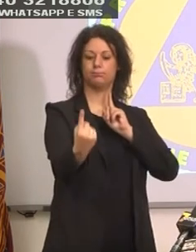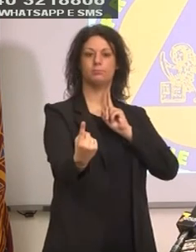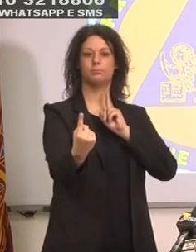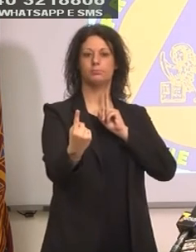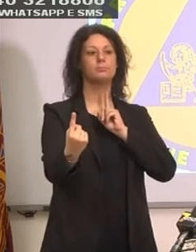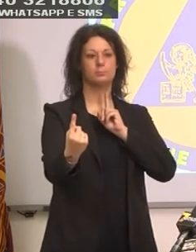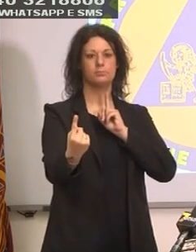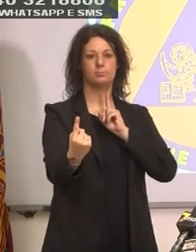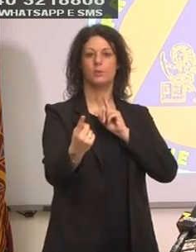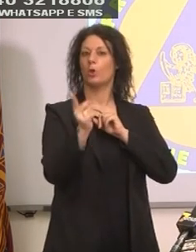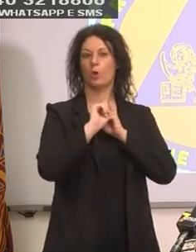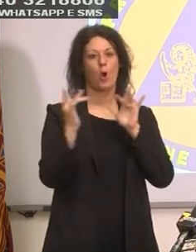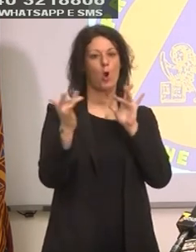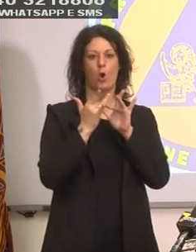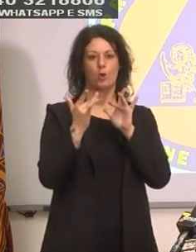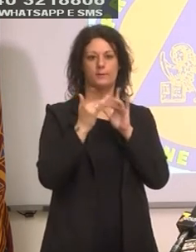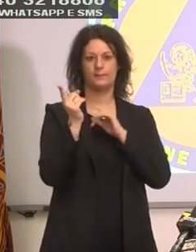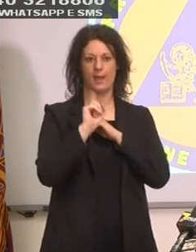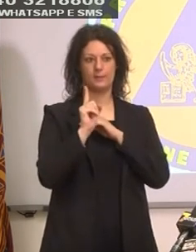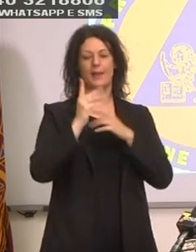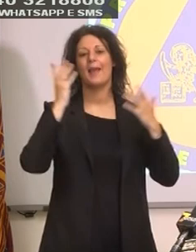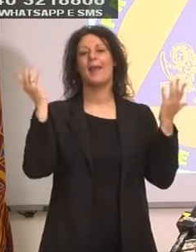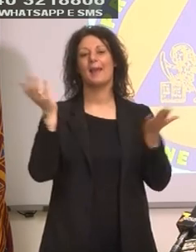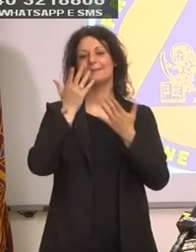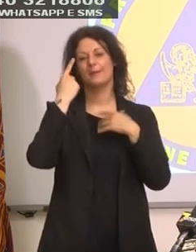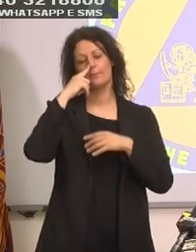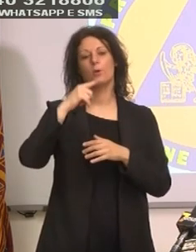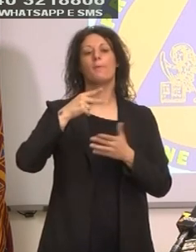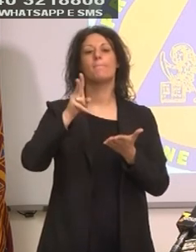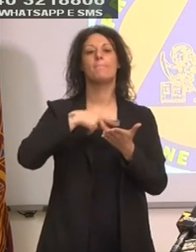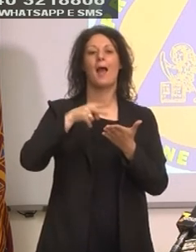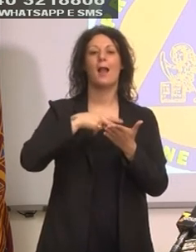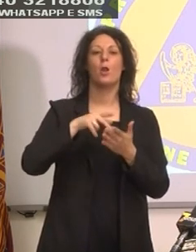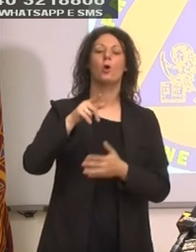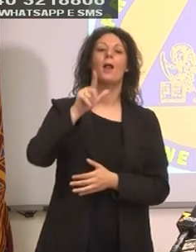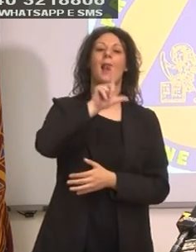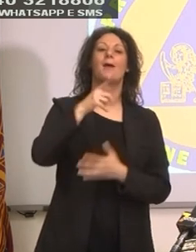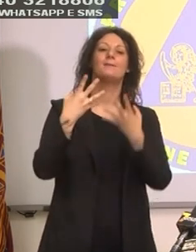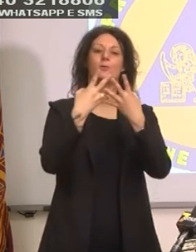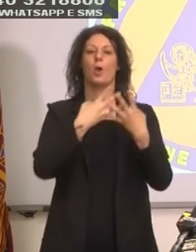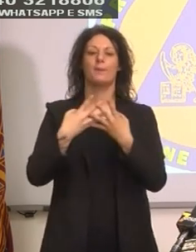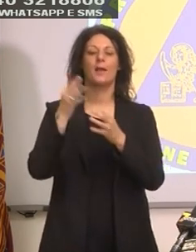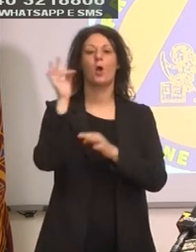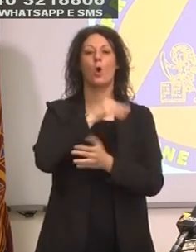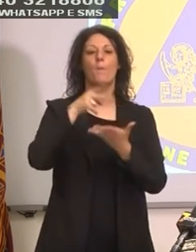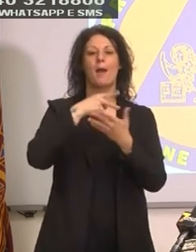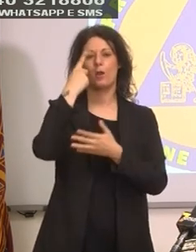ballo di contatto, il latino americano, tutti si scrivono del latino americano. No, ballo di coppia, ecco